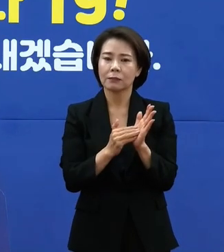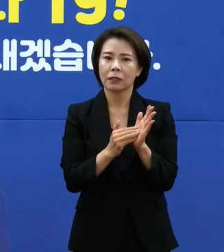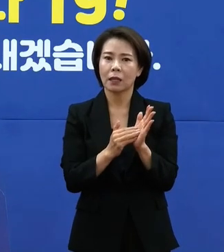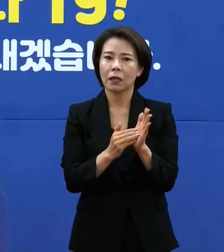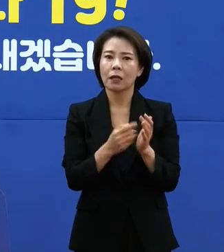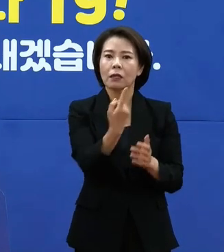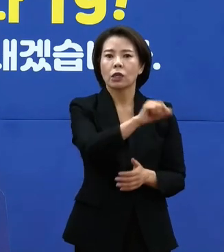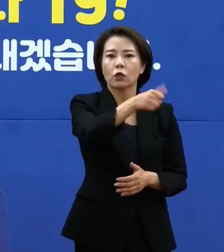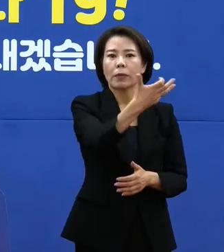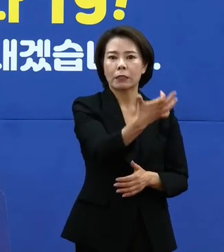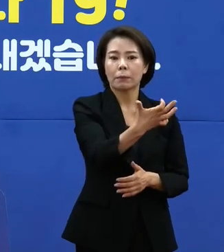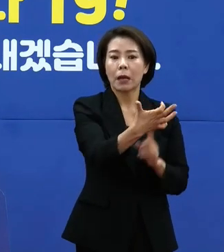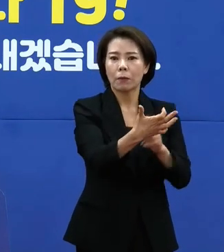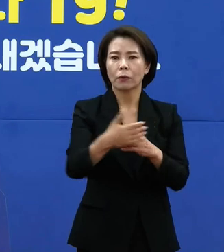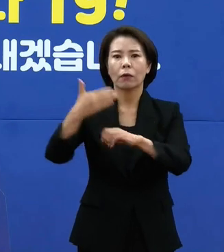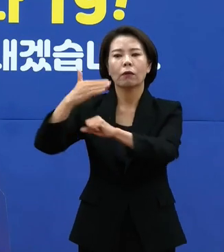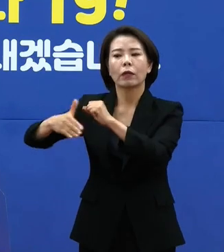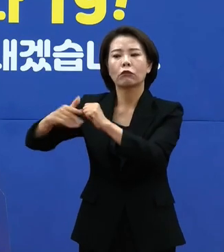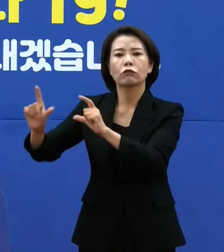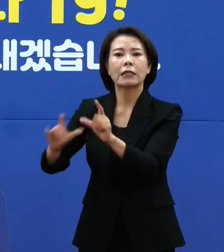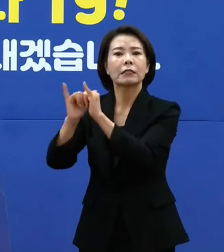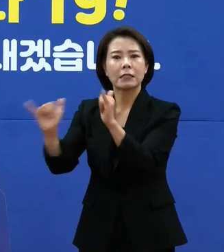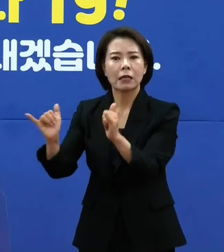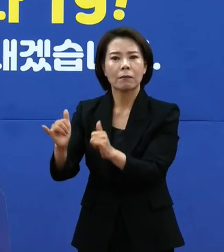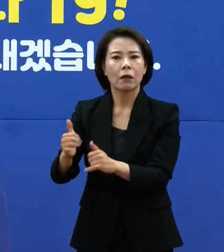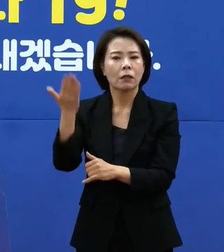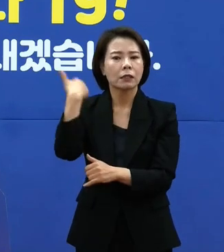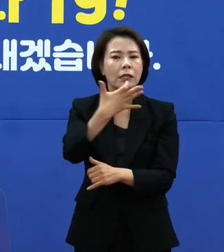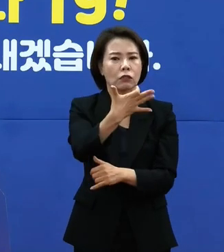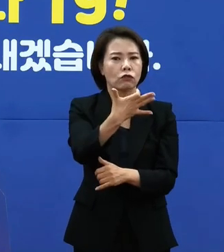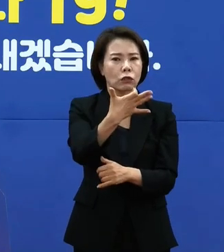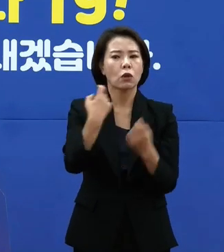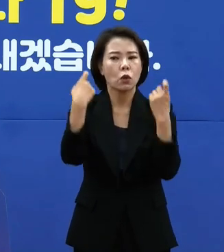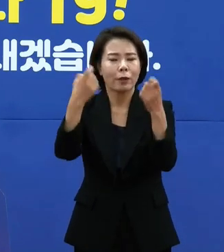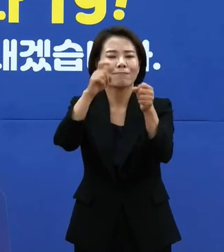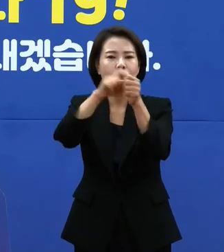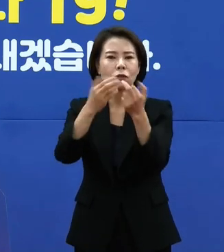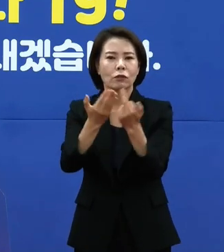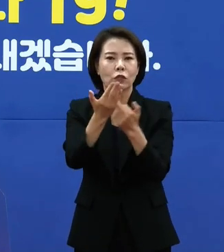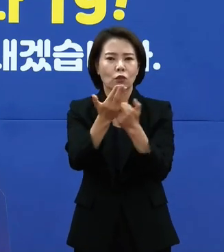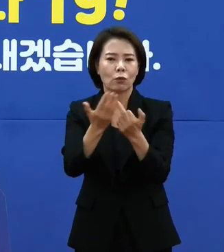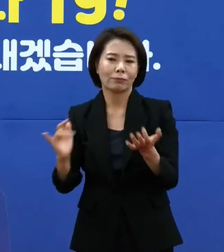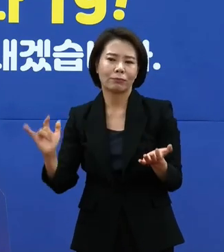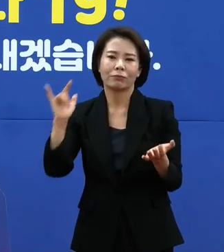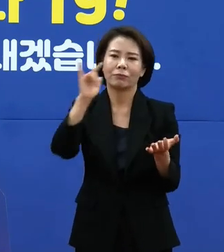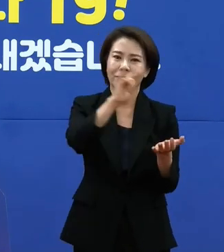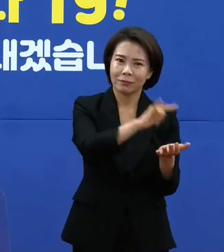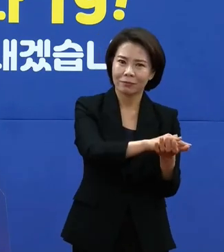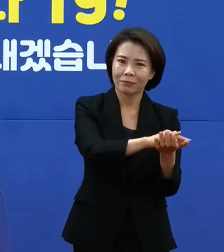제주 1518번은 대구 지역 거주자로 지난 19일 여행을 위해 대구에서 입도하였습니다.